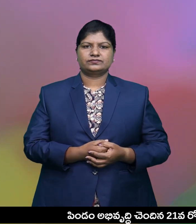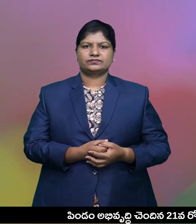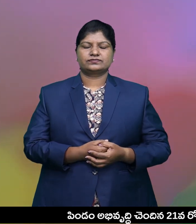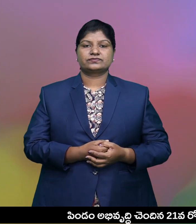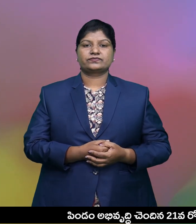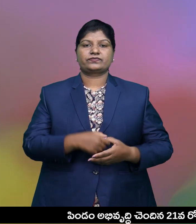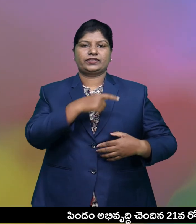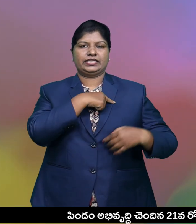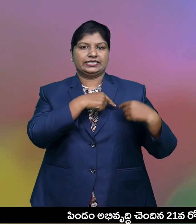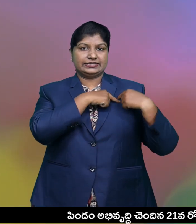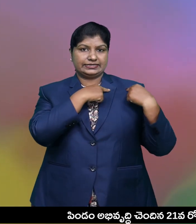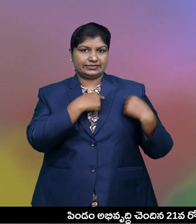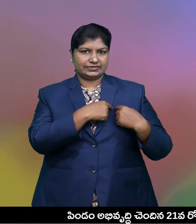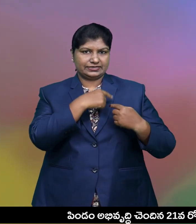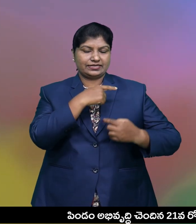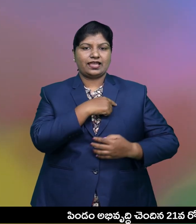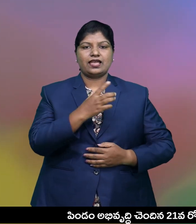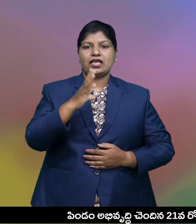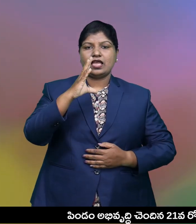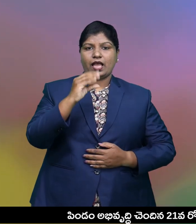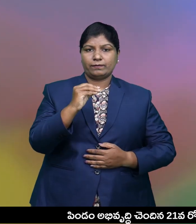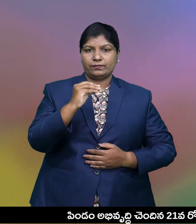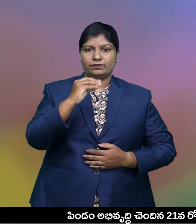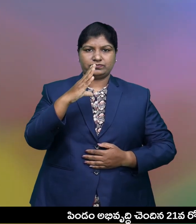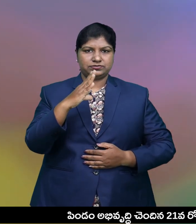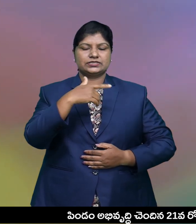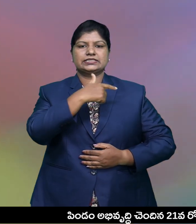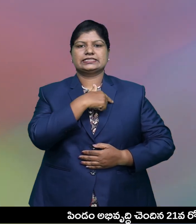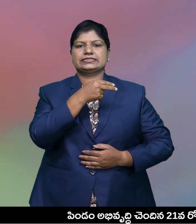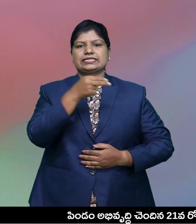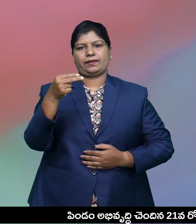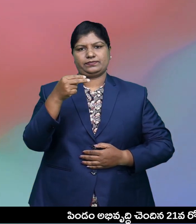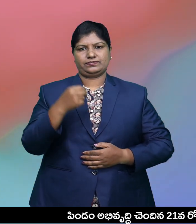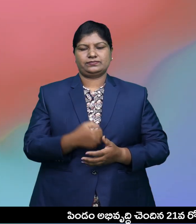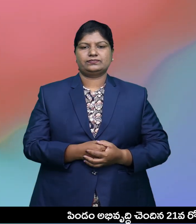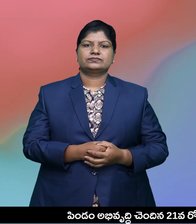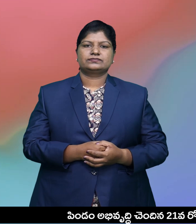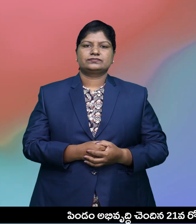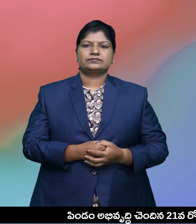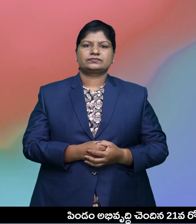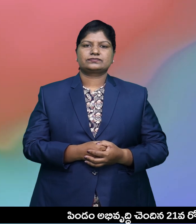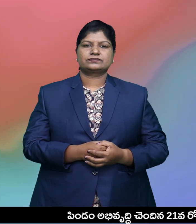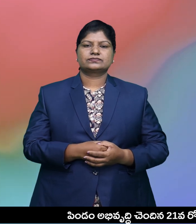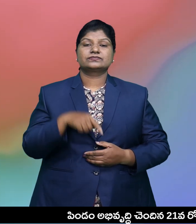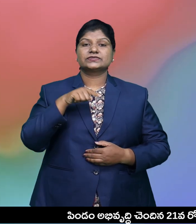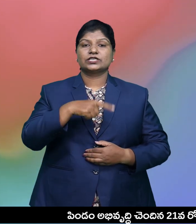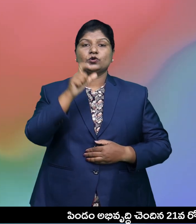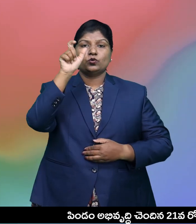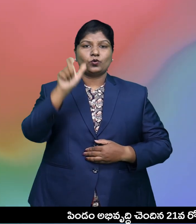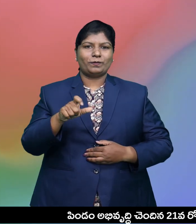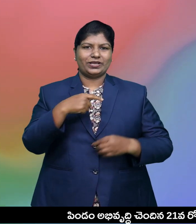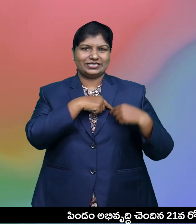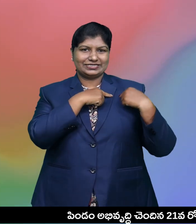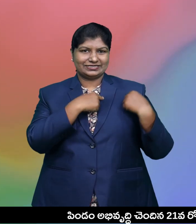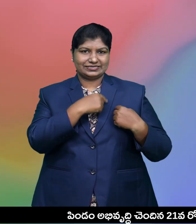పిండం అభివృద్ధి చెందిన 21వ రోజులో మానవ గుండె కొట్టుకోవడం ప్రారంభమవుతుంది.